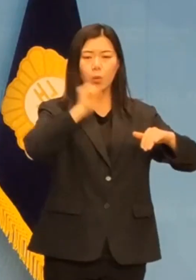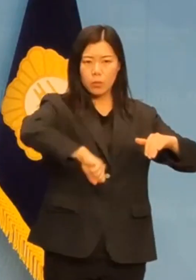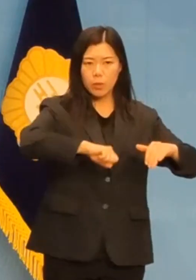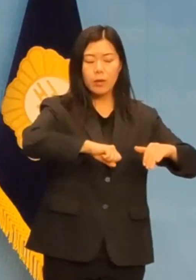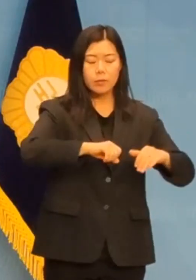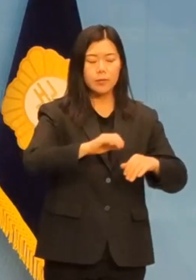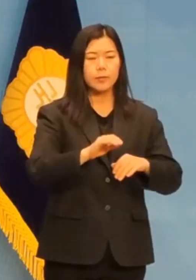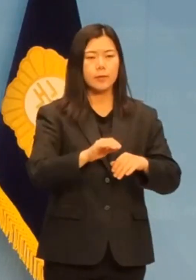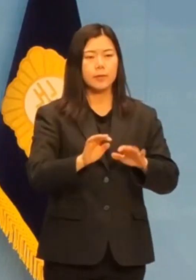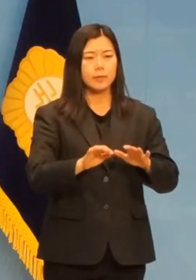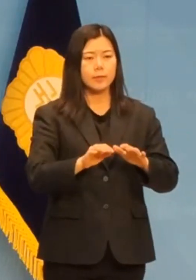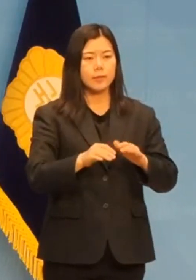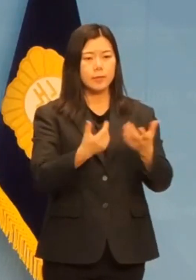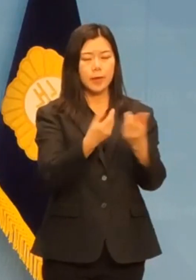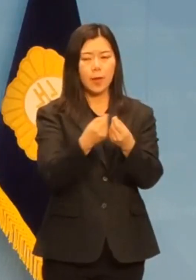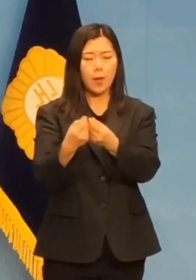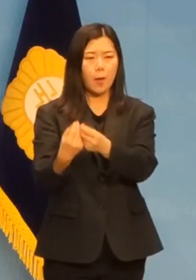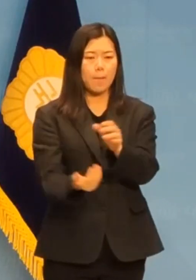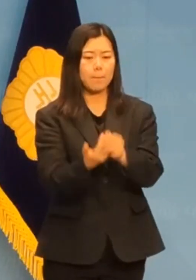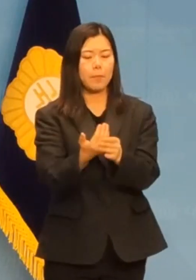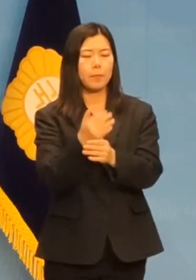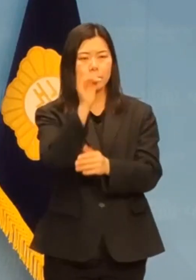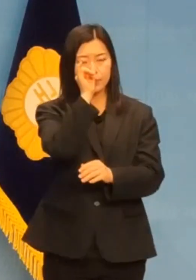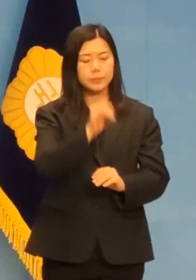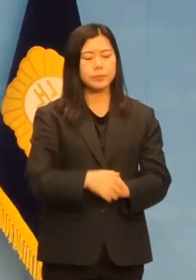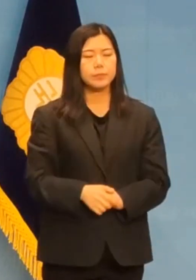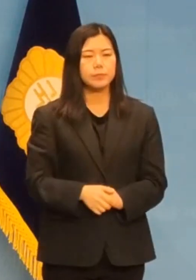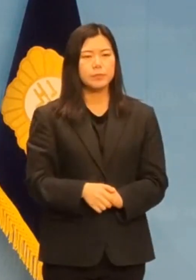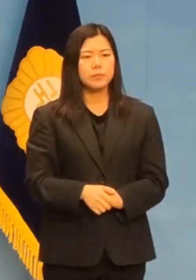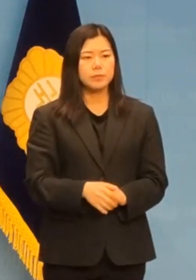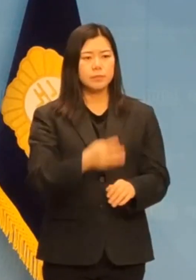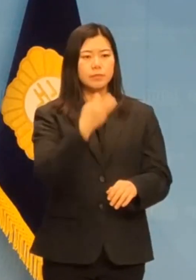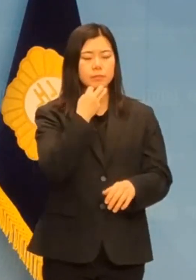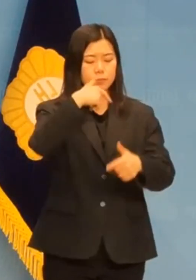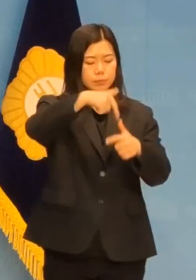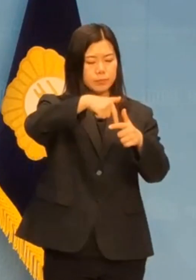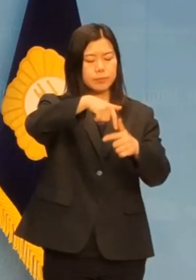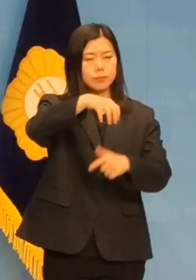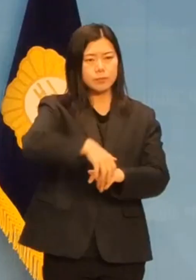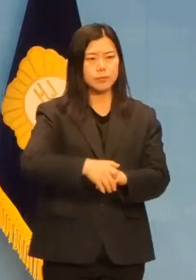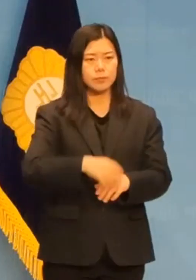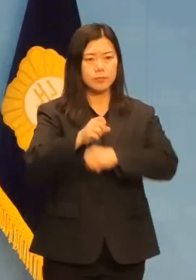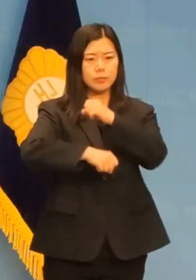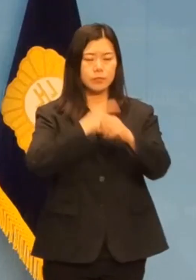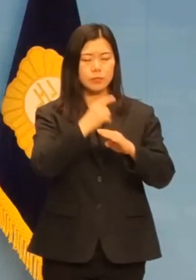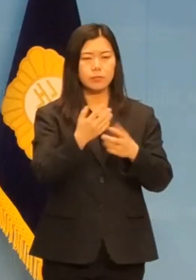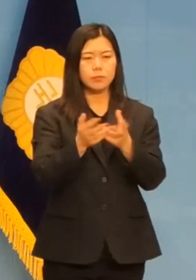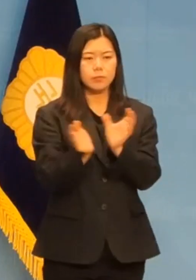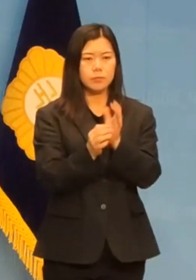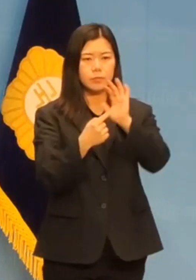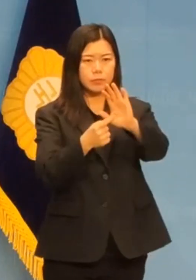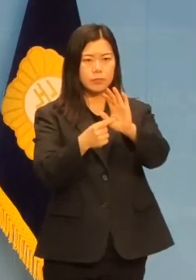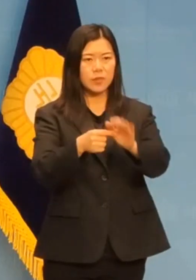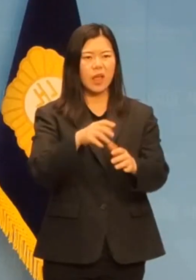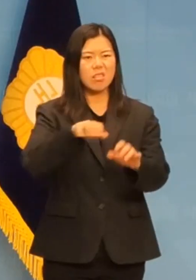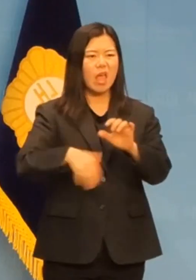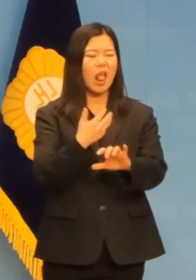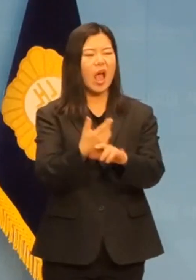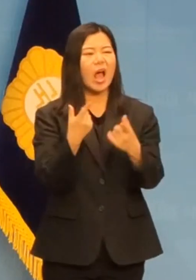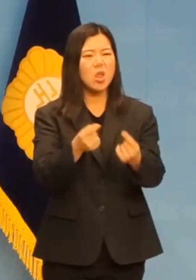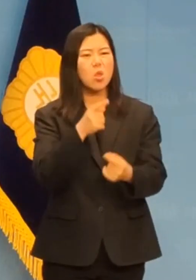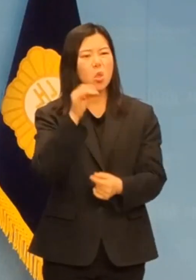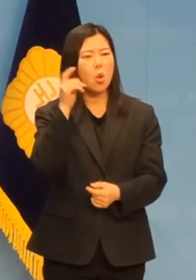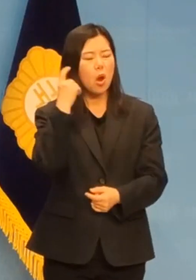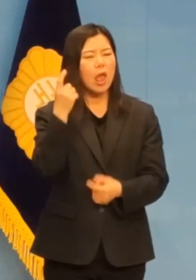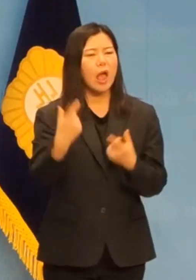현수막 게시 사례가 잇따라 확인되고 있습니다. 서울 강남구에서 자유민주당이 게시한 내랑 같은 소리하고 있네,